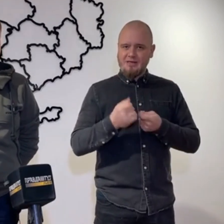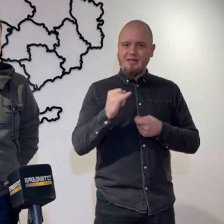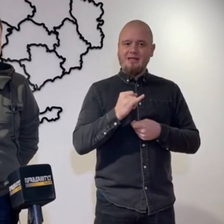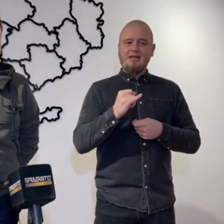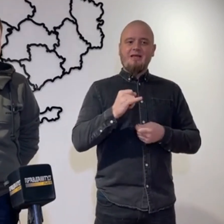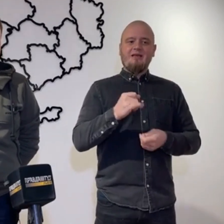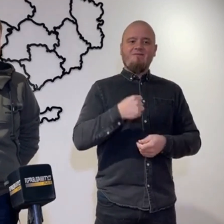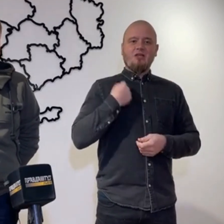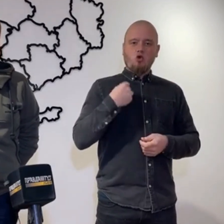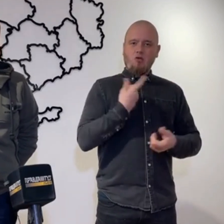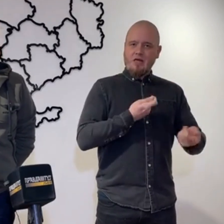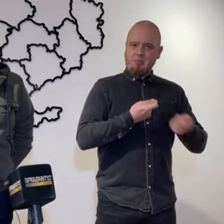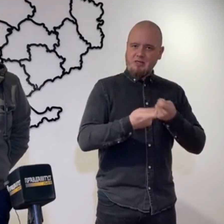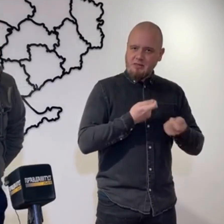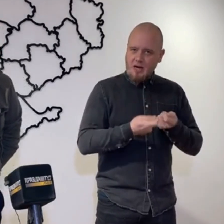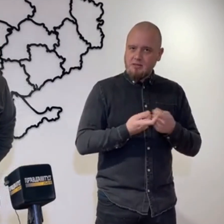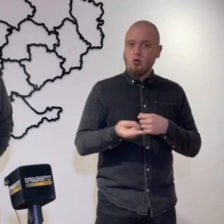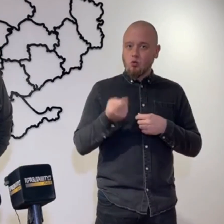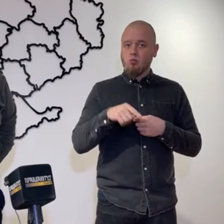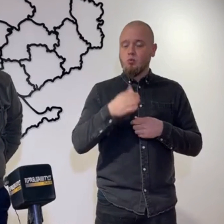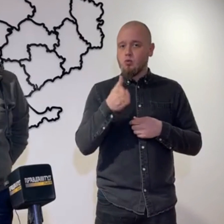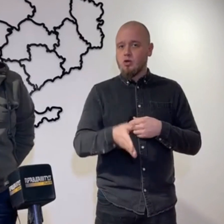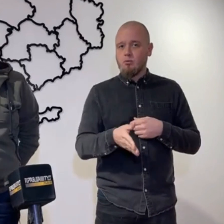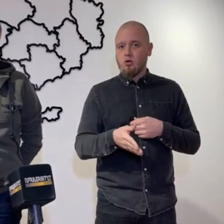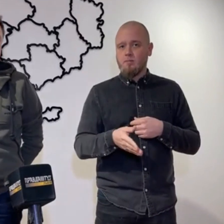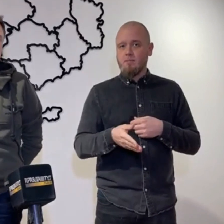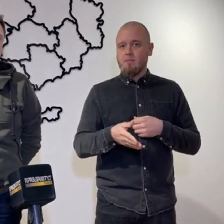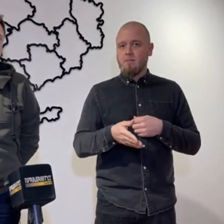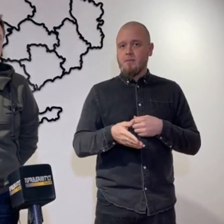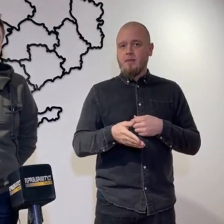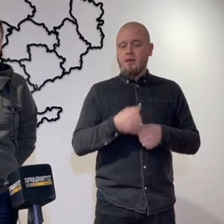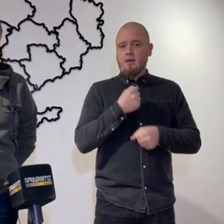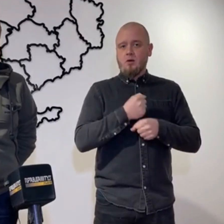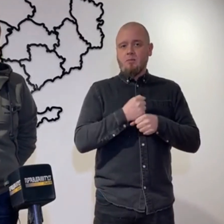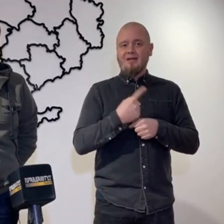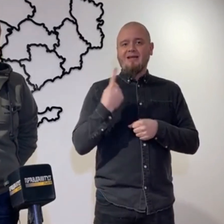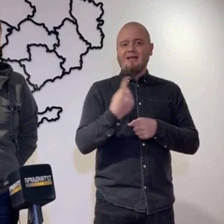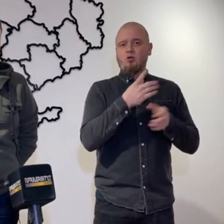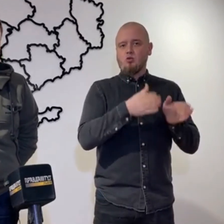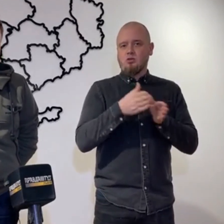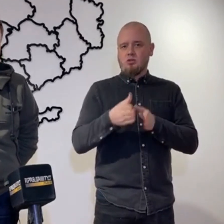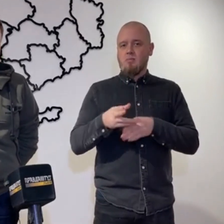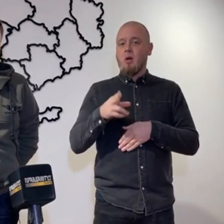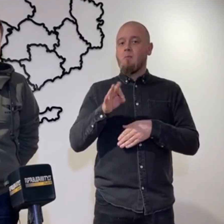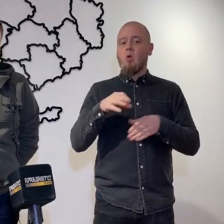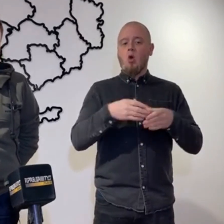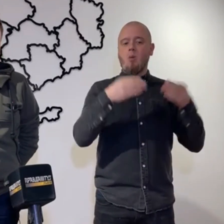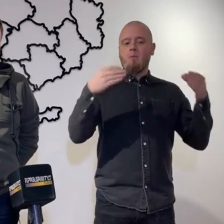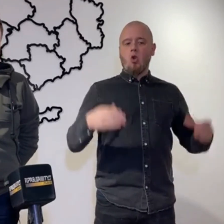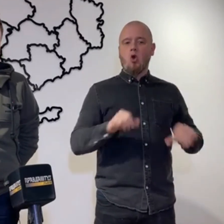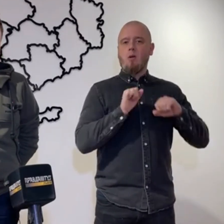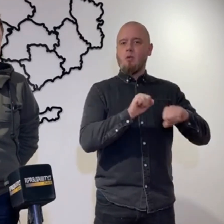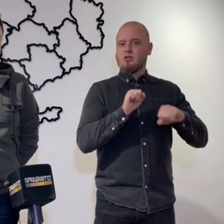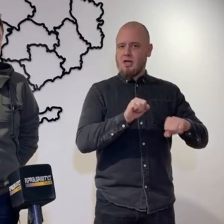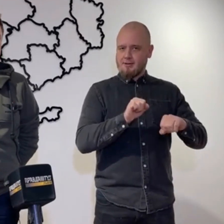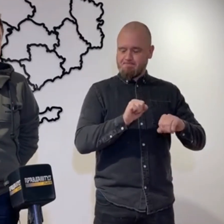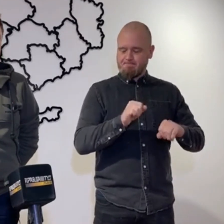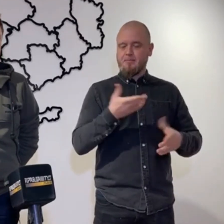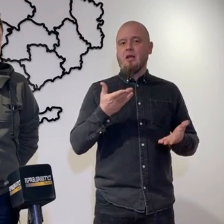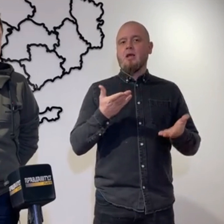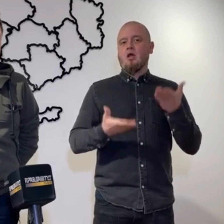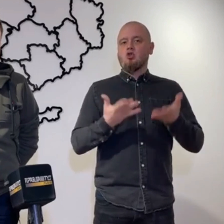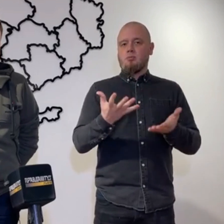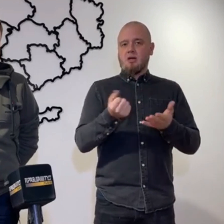міської адміністрації. Тому будемо робити єдину систему по блокпостах. Якщо